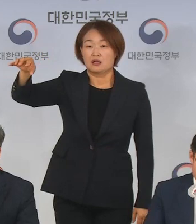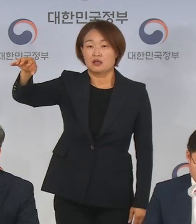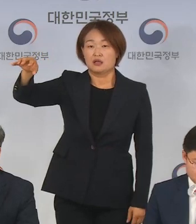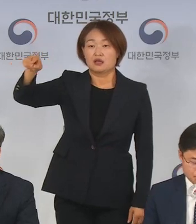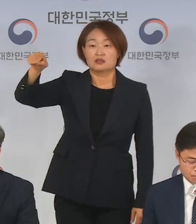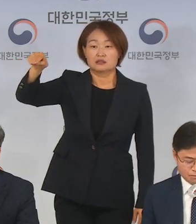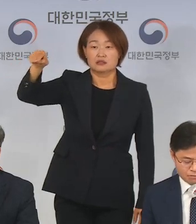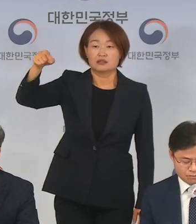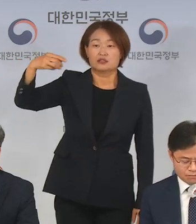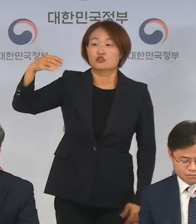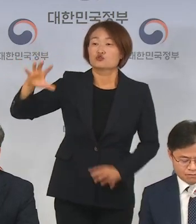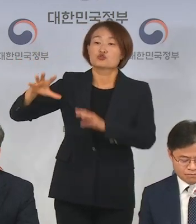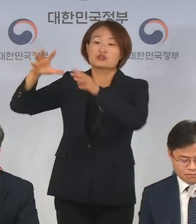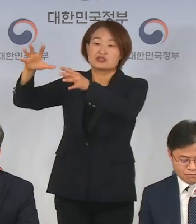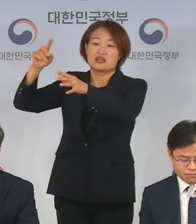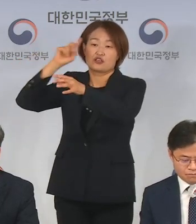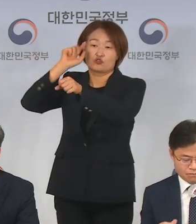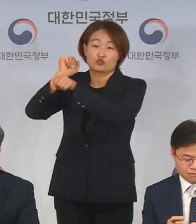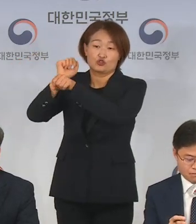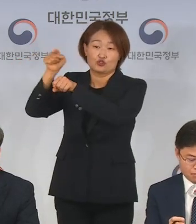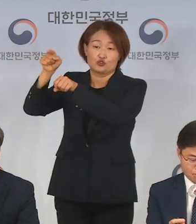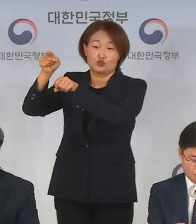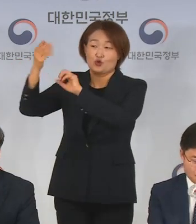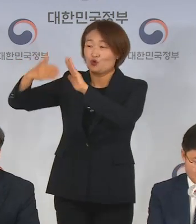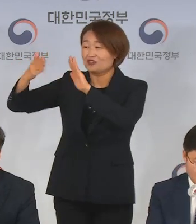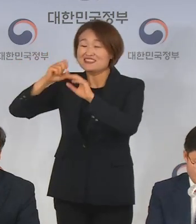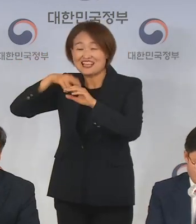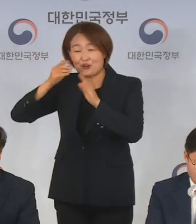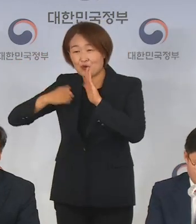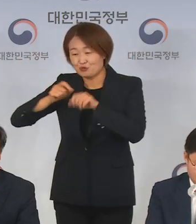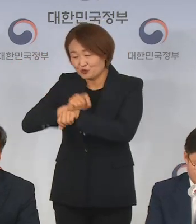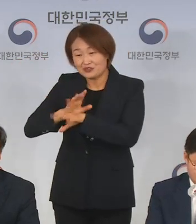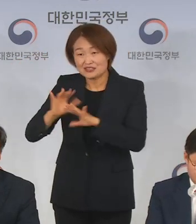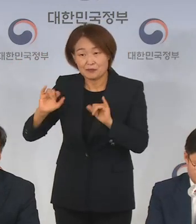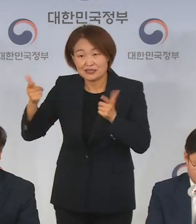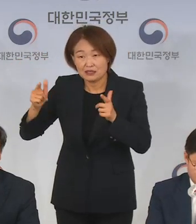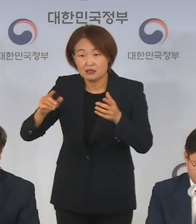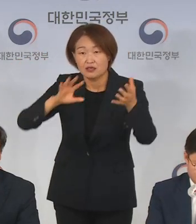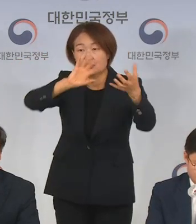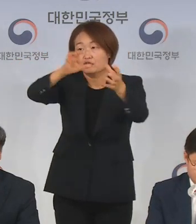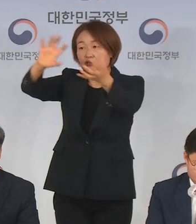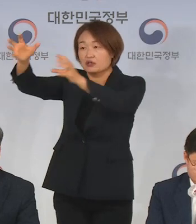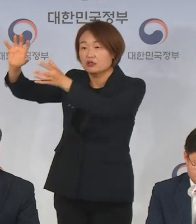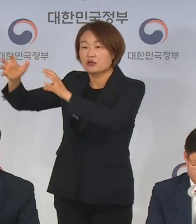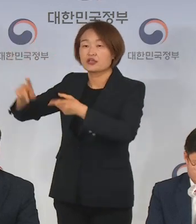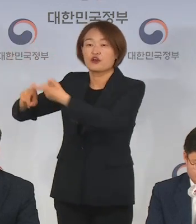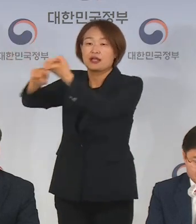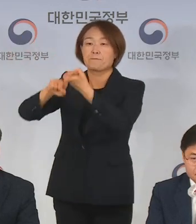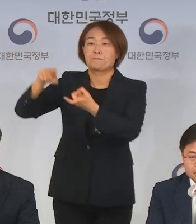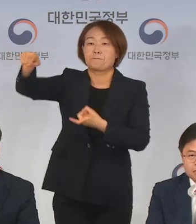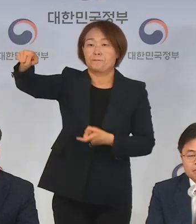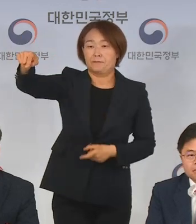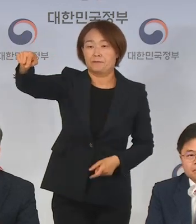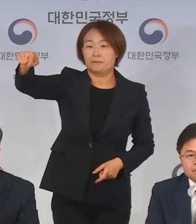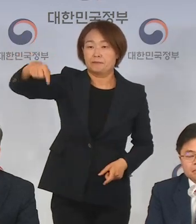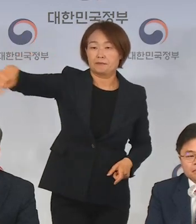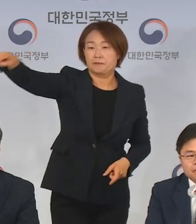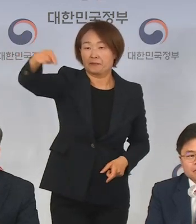그 담당 그 국책연구원이나 소위 말하는 공무원들이 아니고 여러 개 국가들의 연합체이기 때문에 아마